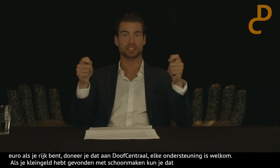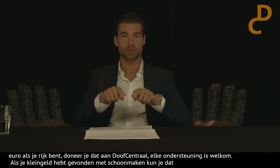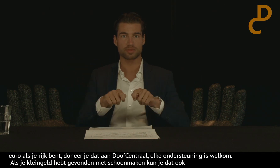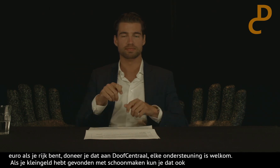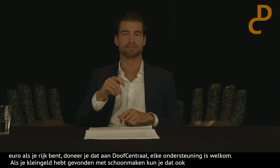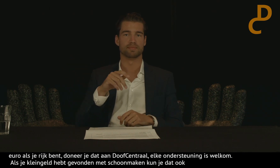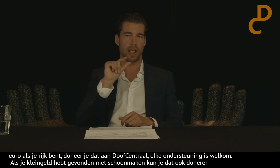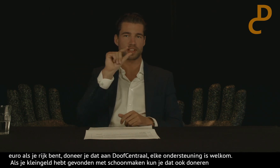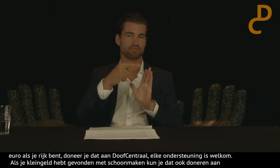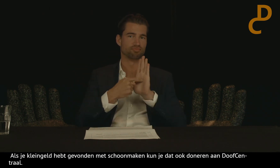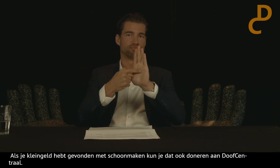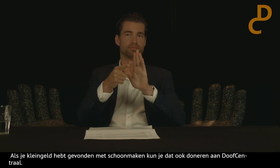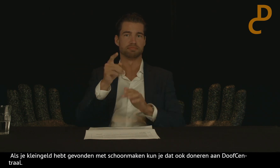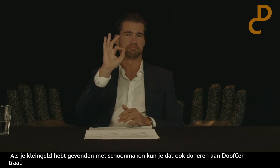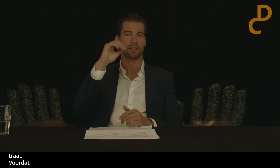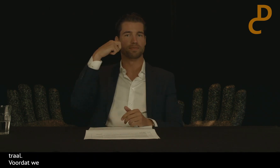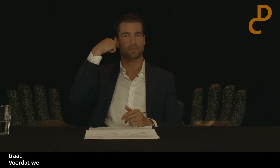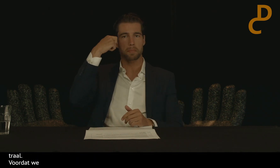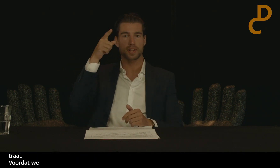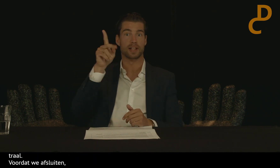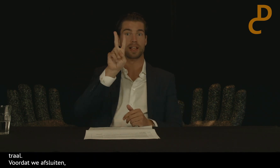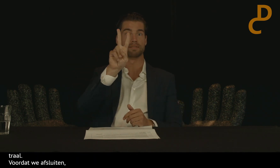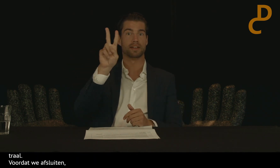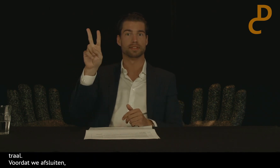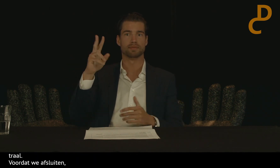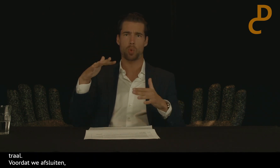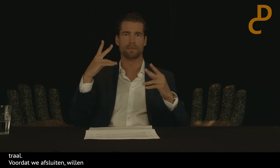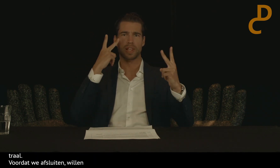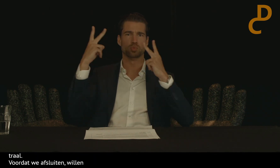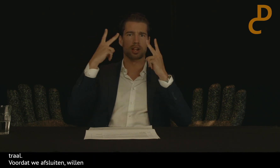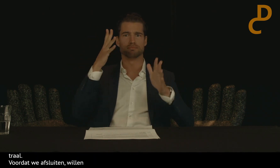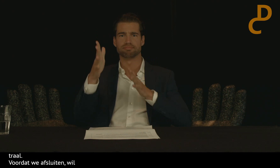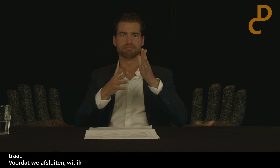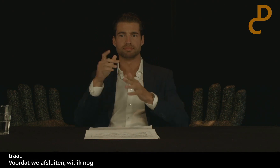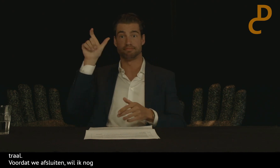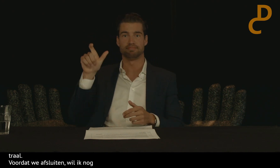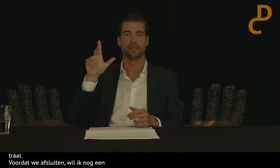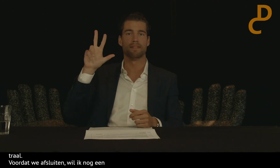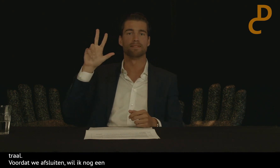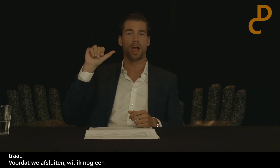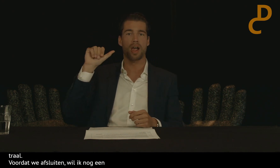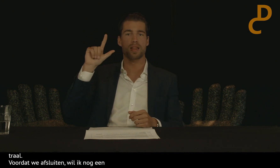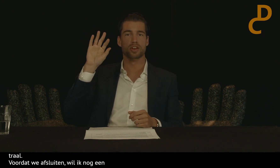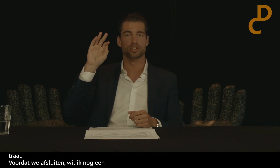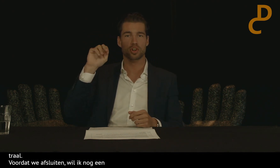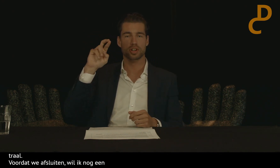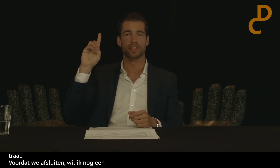En voordat wij gaan afsluiten, wil ik nog een filmpje laten zien. Een visual vernacular